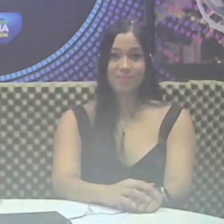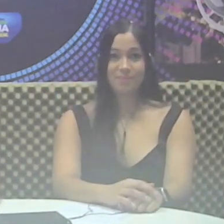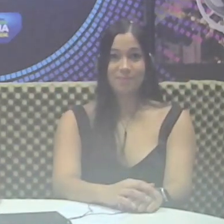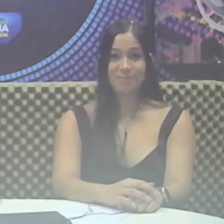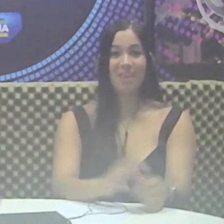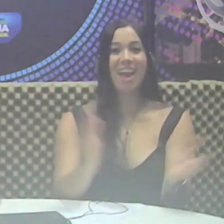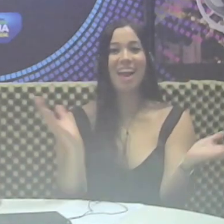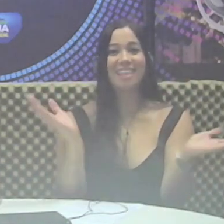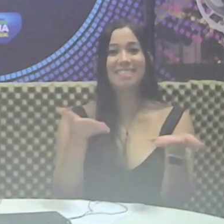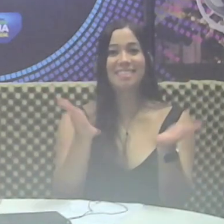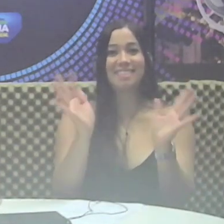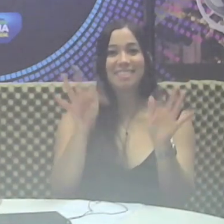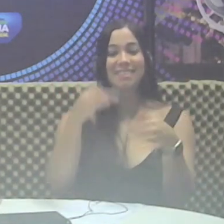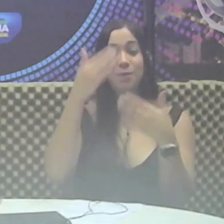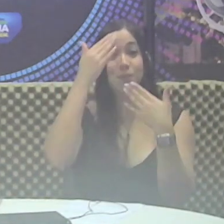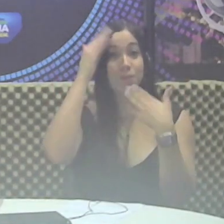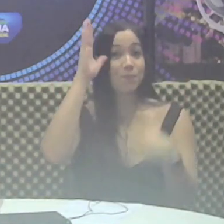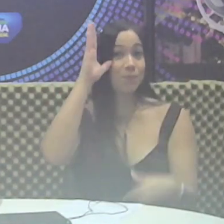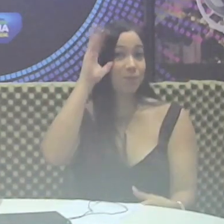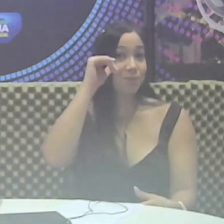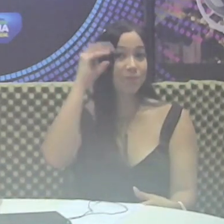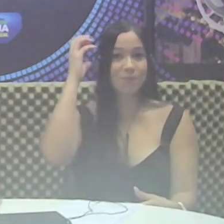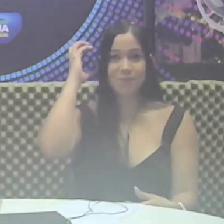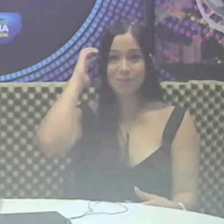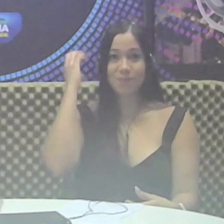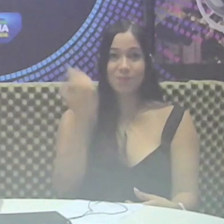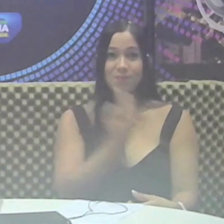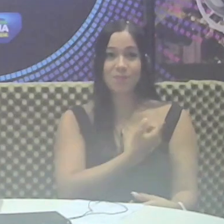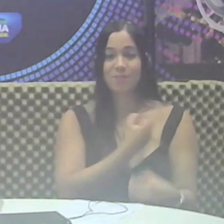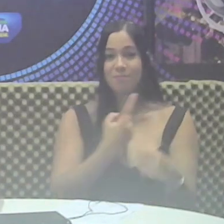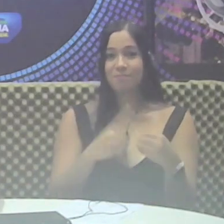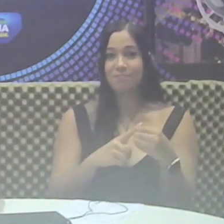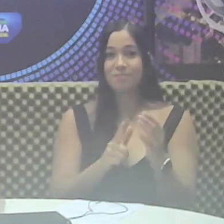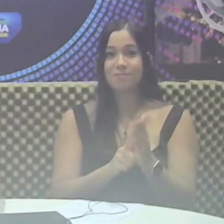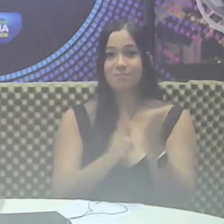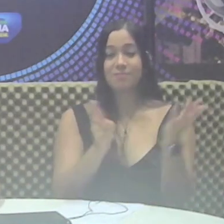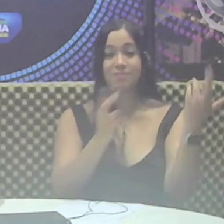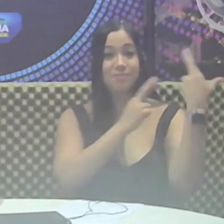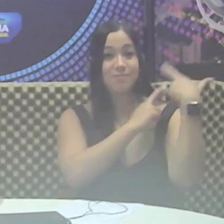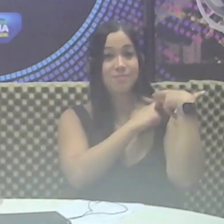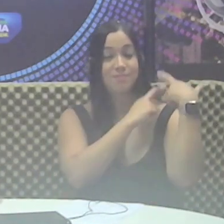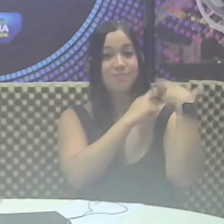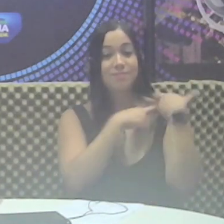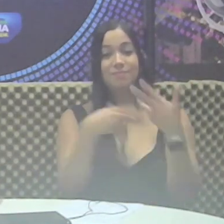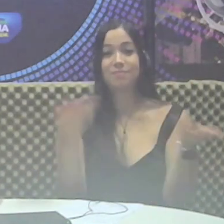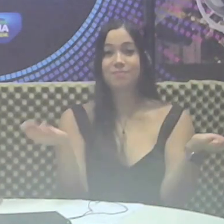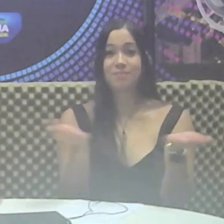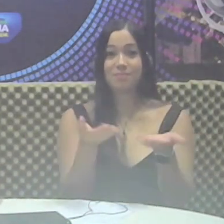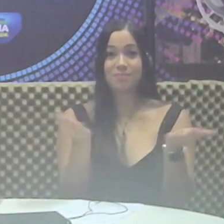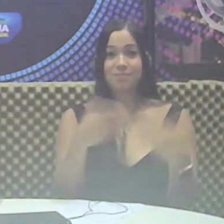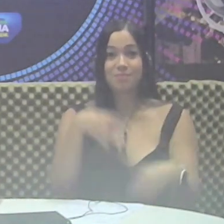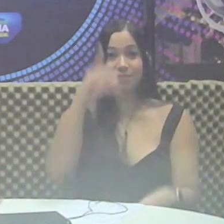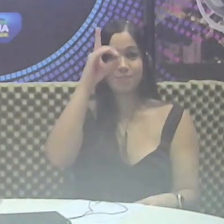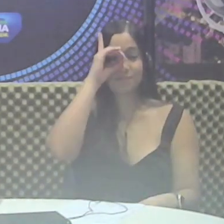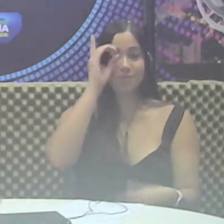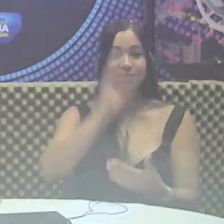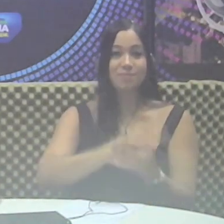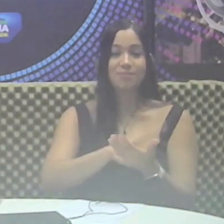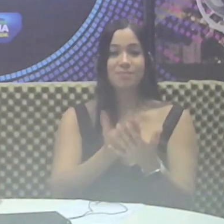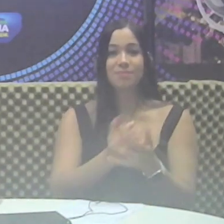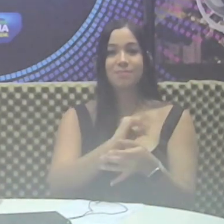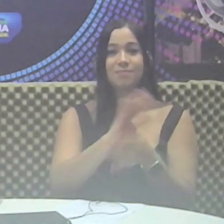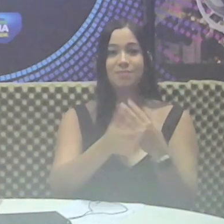notícias. A edição de hoje fica por aqui. Obrigado pela sua audiência. Rádio Nossa Cidade. Jornalista responsável pela edição, Daniela